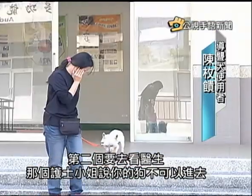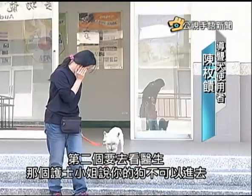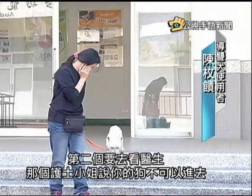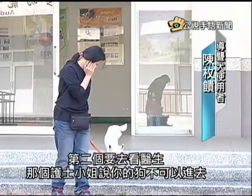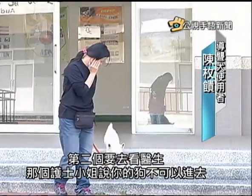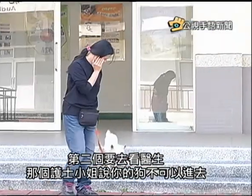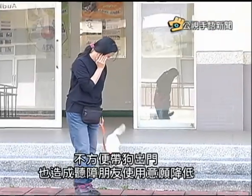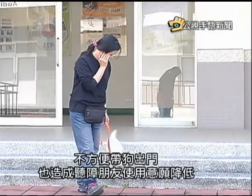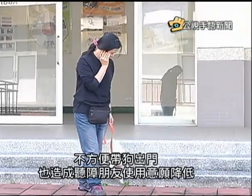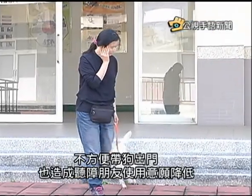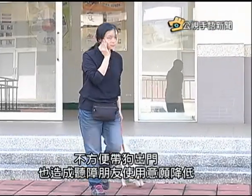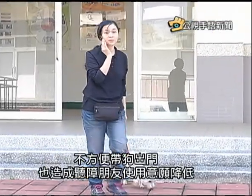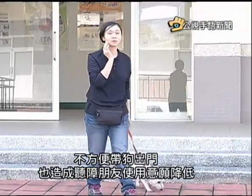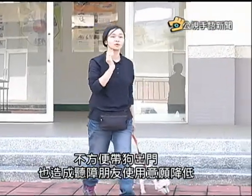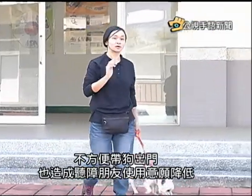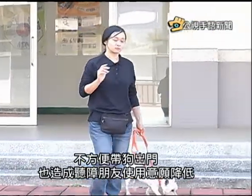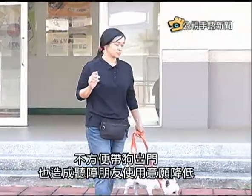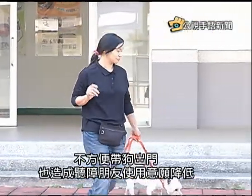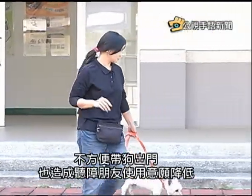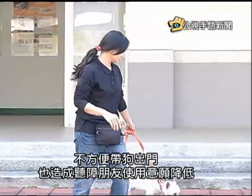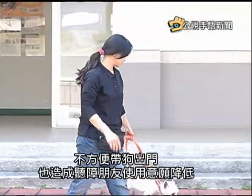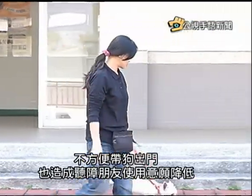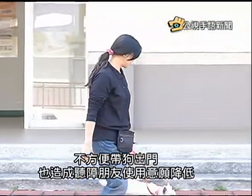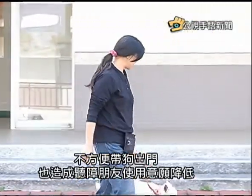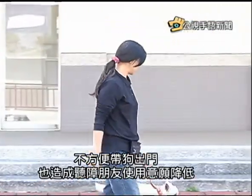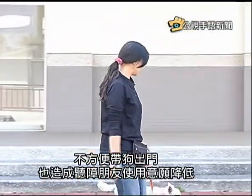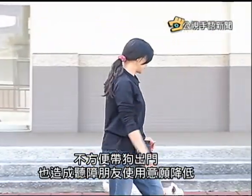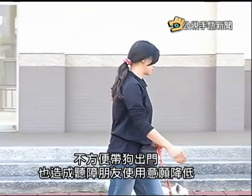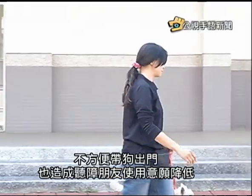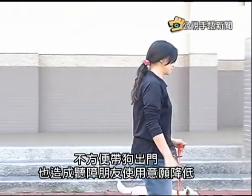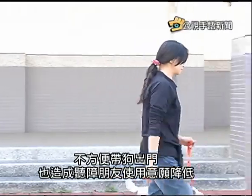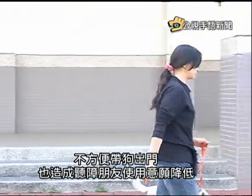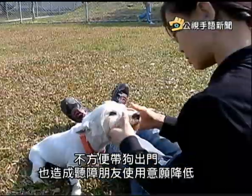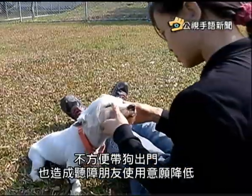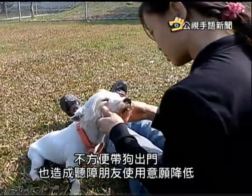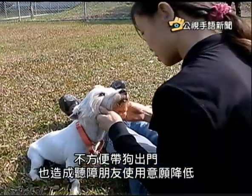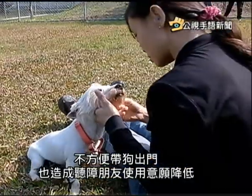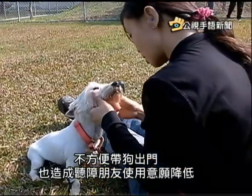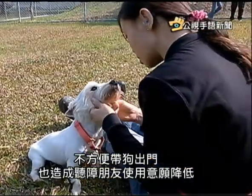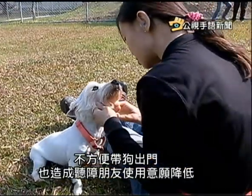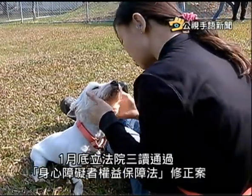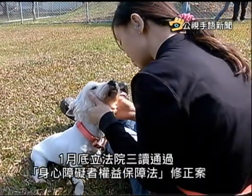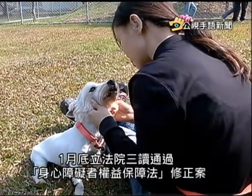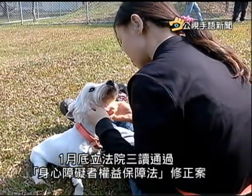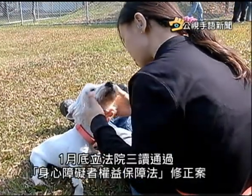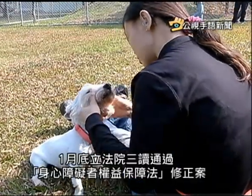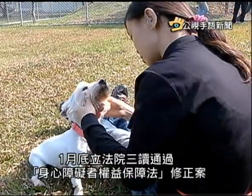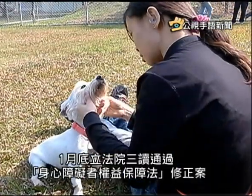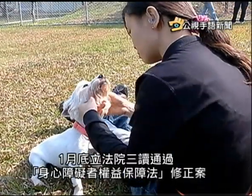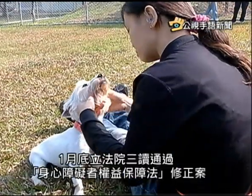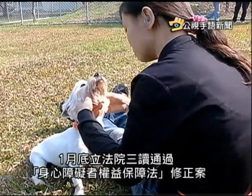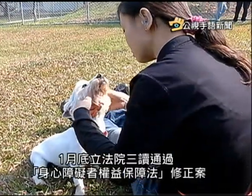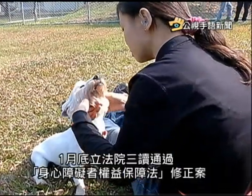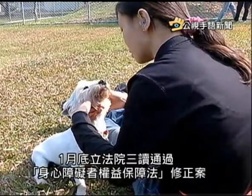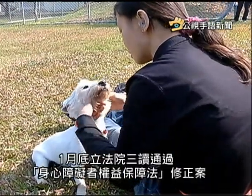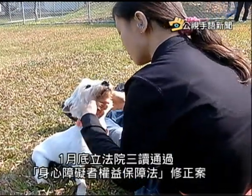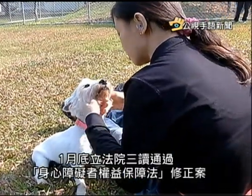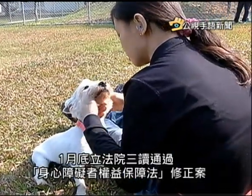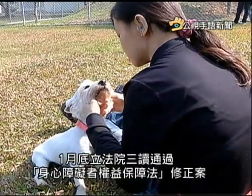不方便带狗出门，也造成听障朋友使用意愿降低。一月底，立法院三读通过《身心障碍者权益